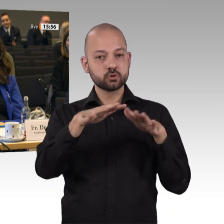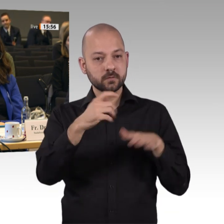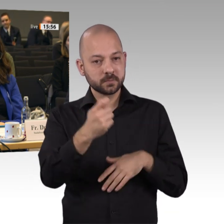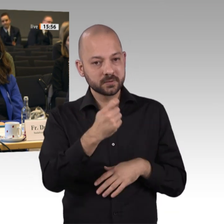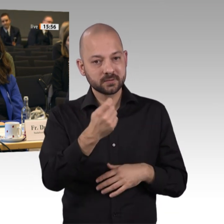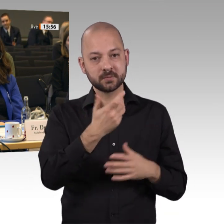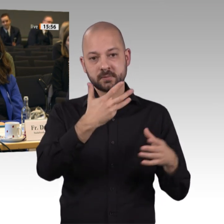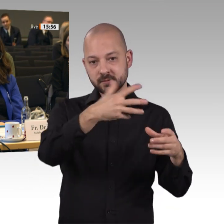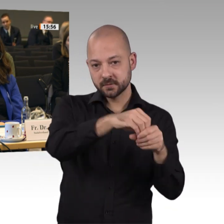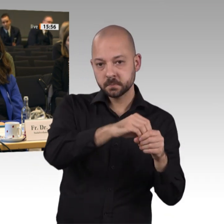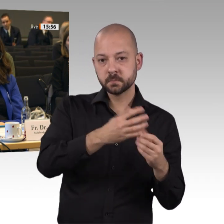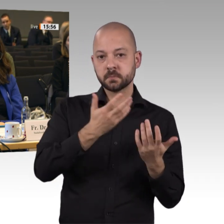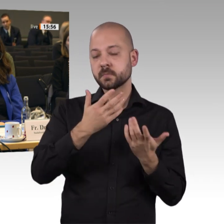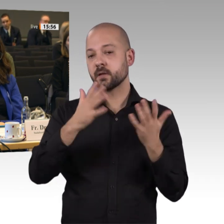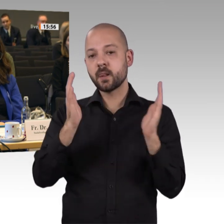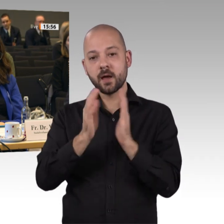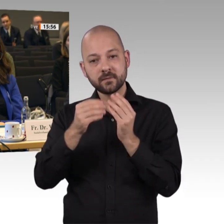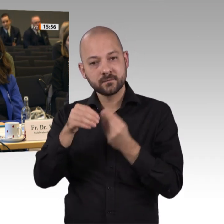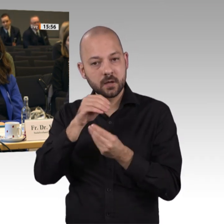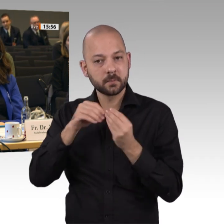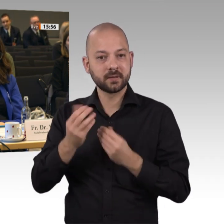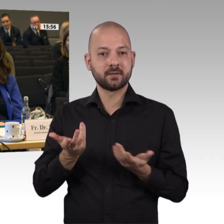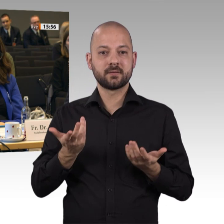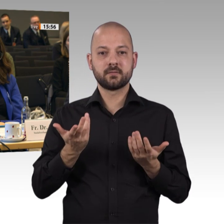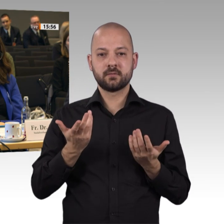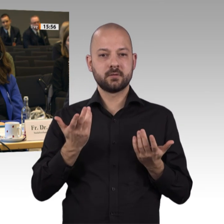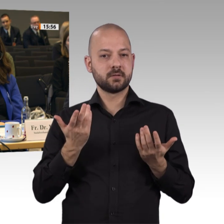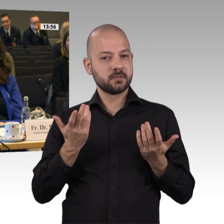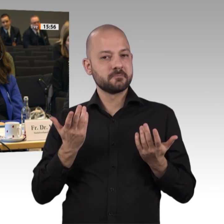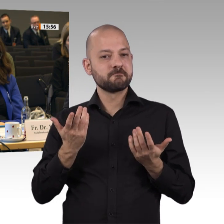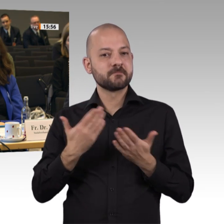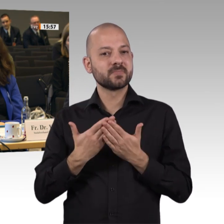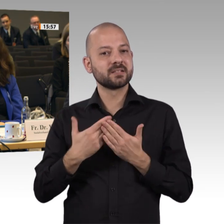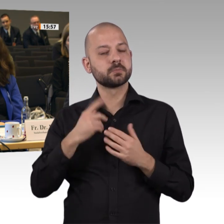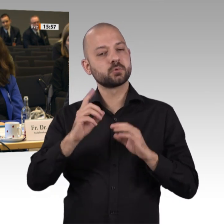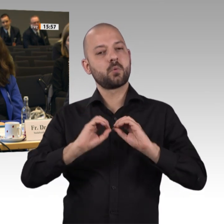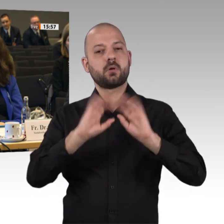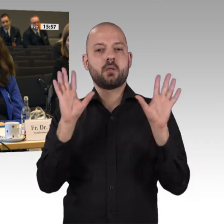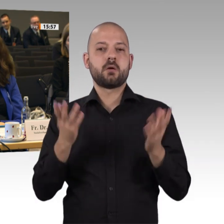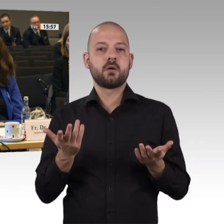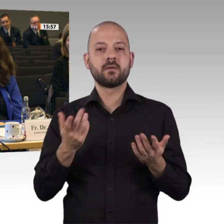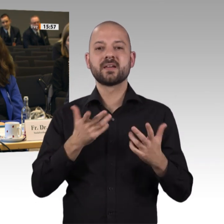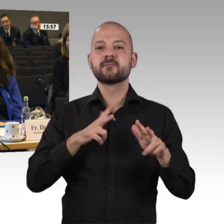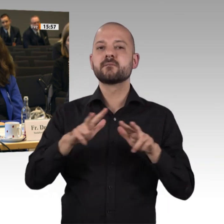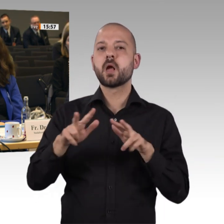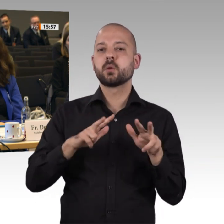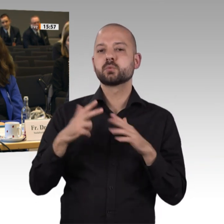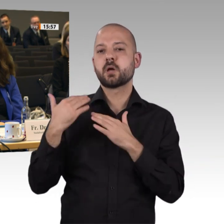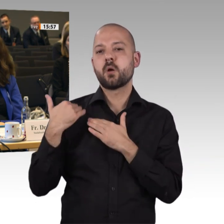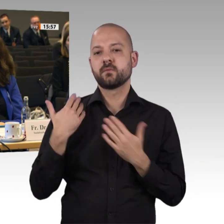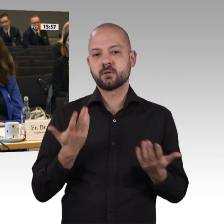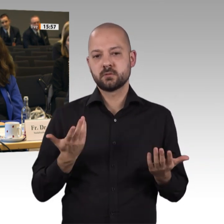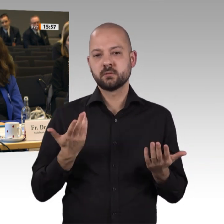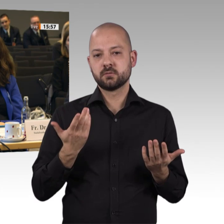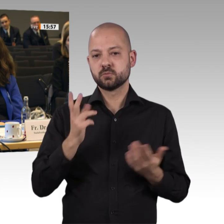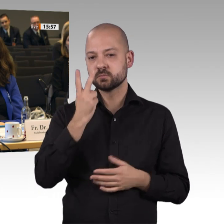dann hinterher tatsächlich an Geld aufzutreiben ist. Und wer große Vermögen ernsthaft an den sozialen Wohltaten beteiligen möchte, könnte